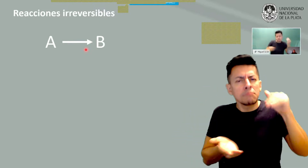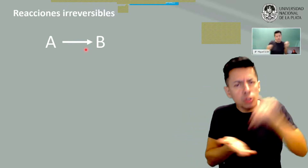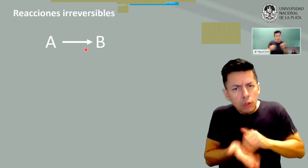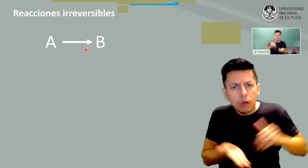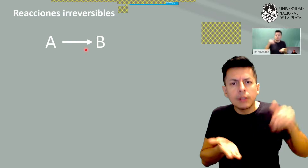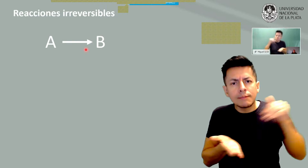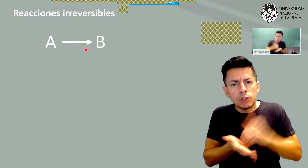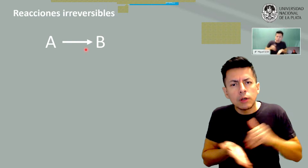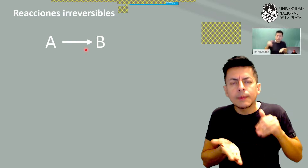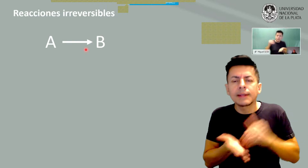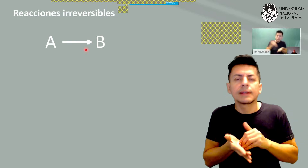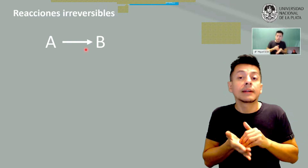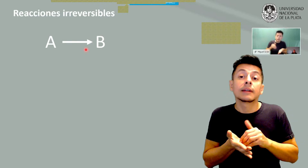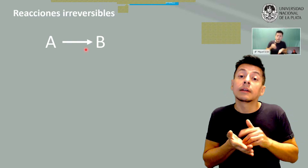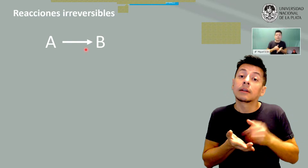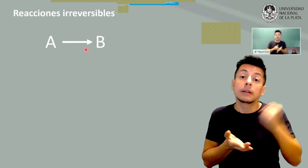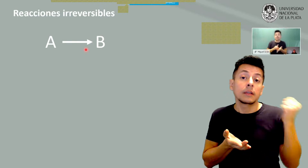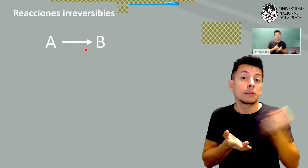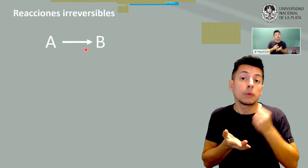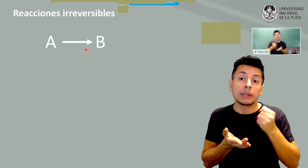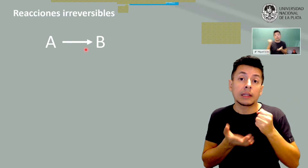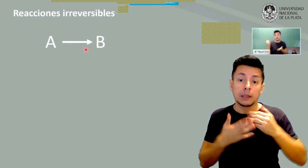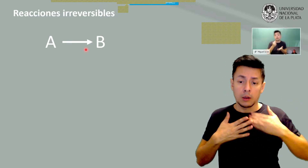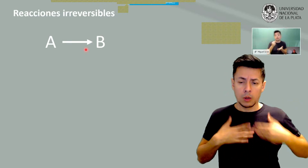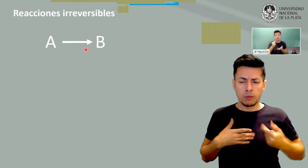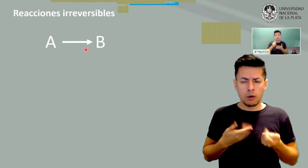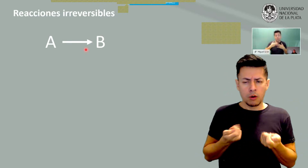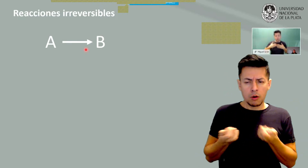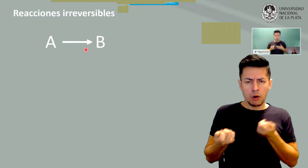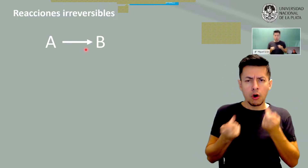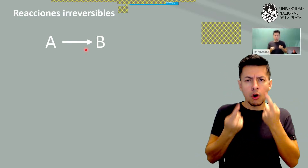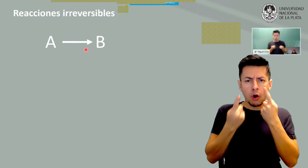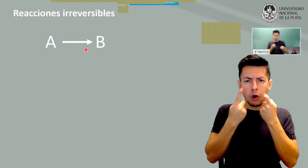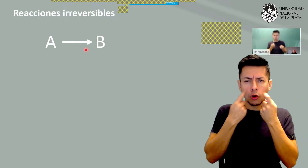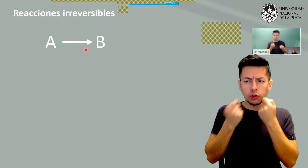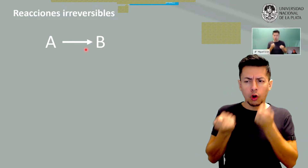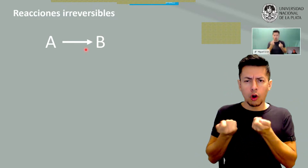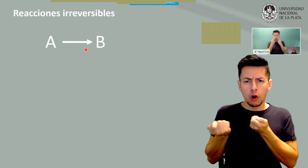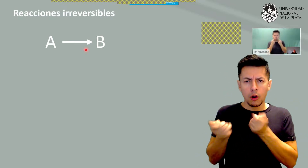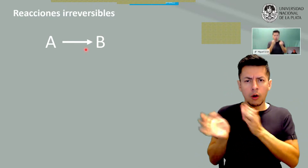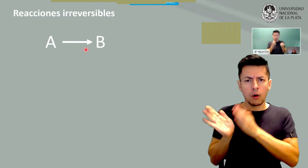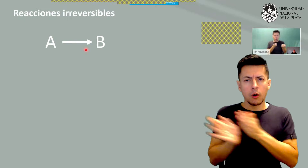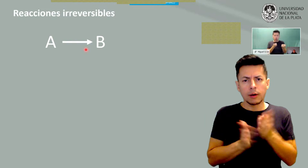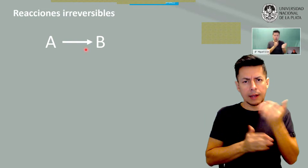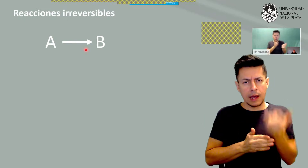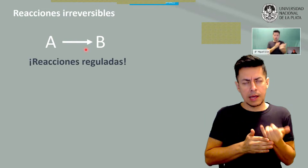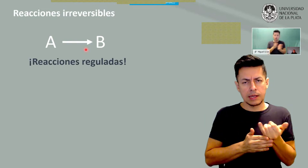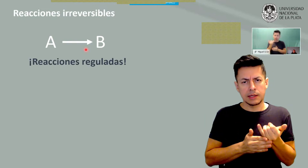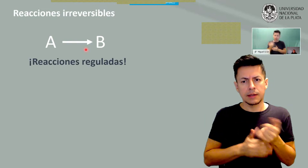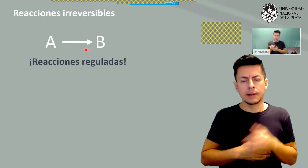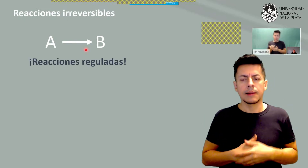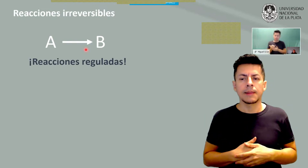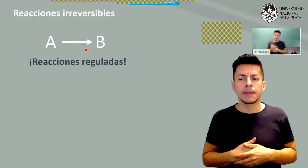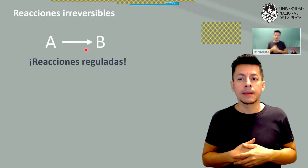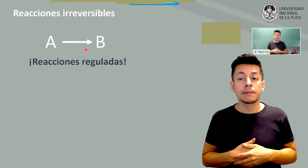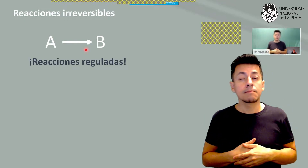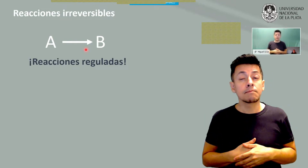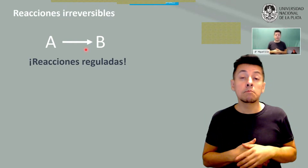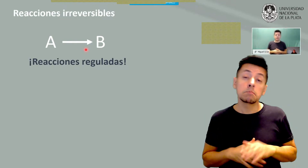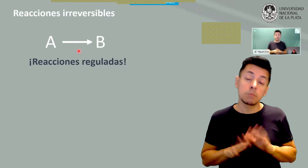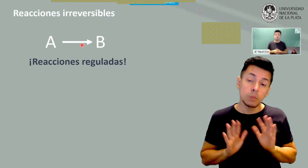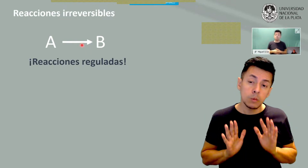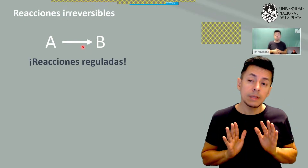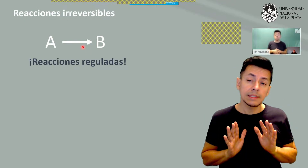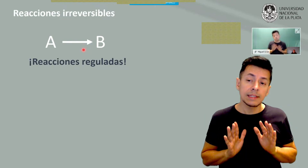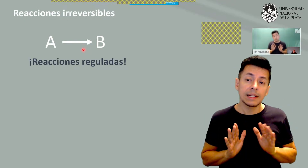Entonces, es importante que el organismo regule y tenga ordenadas las reacciones químicas. Lo más probable es que